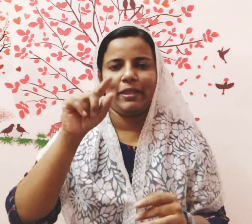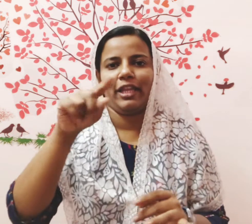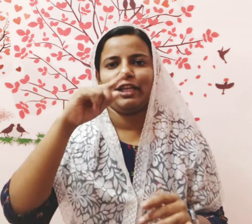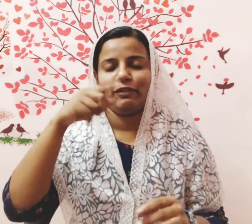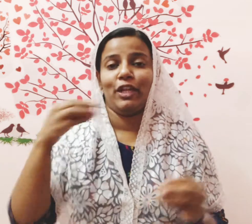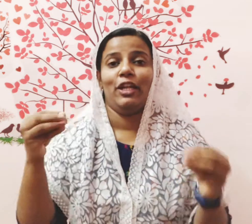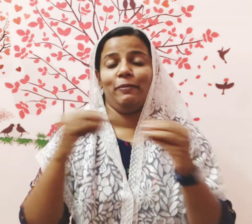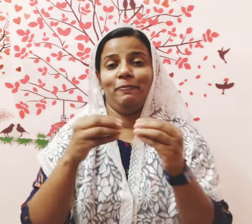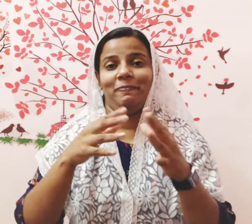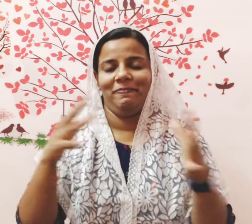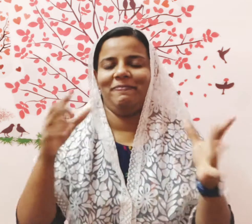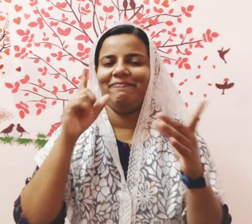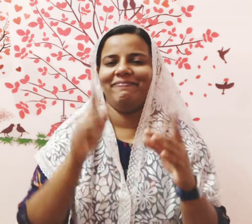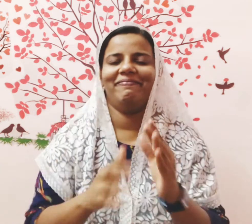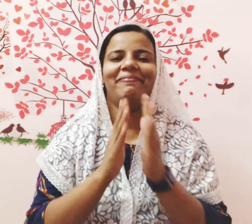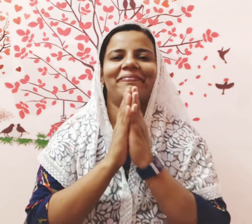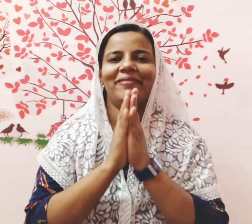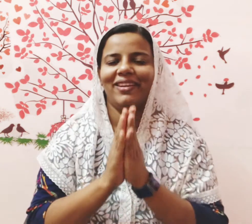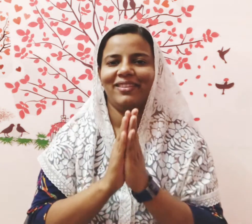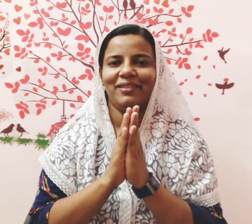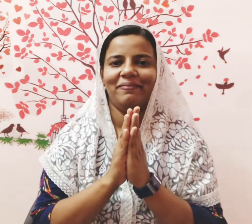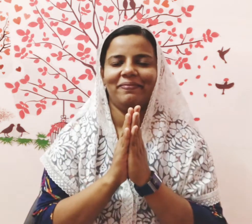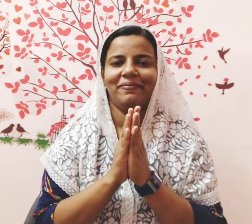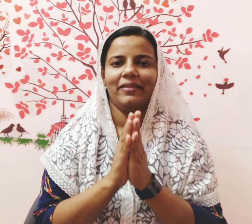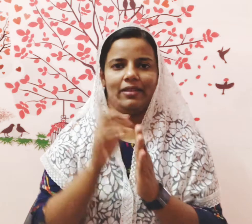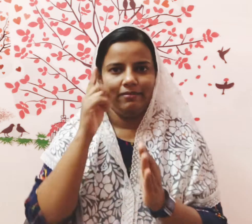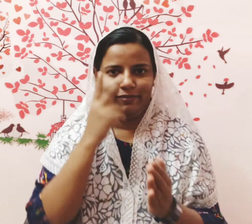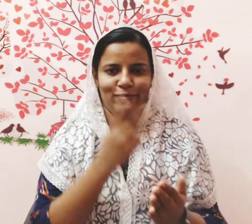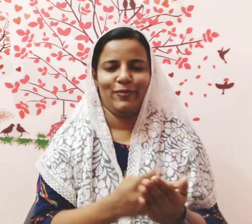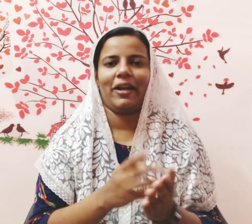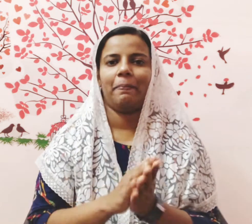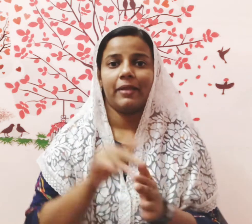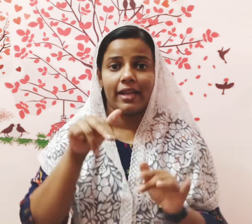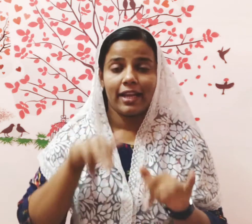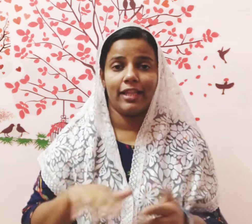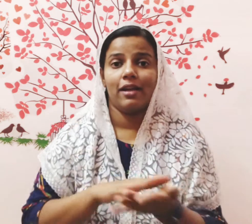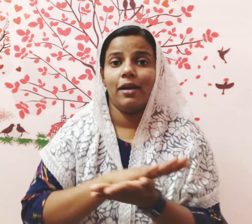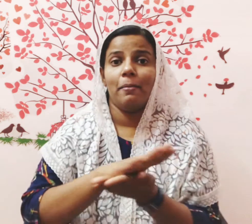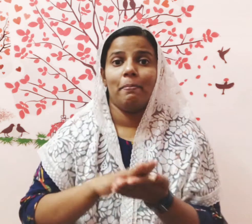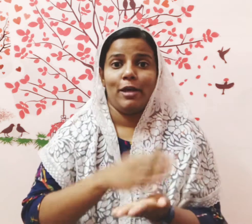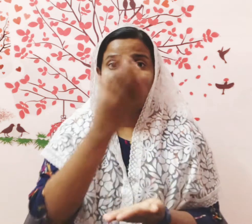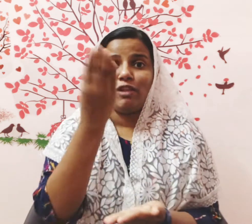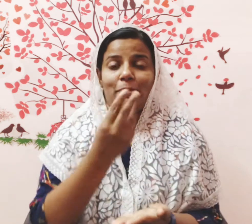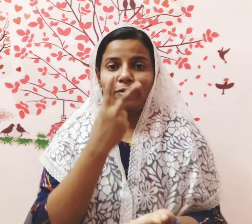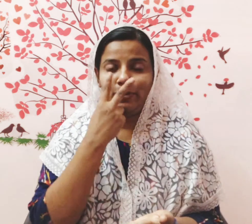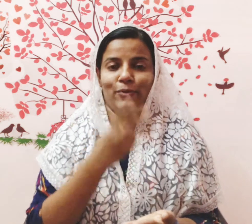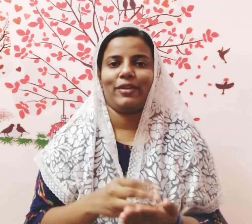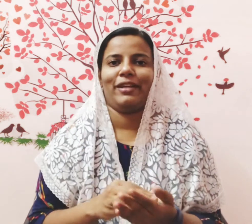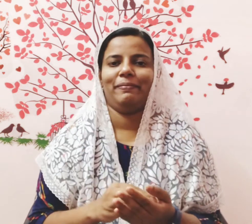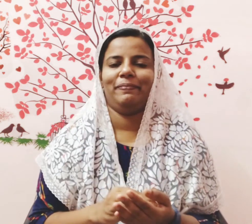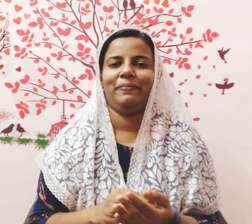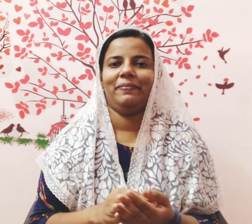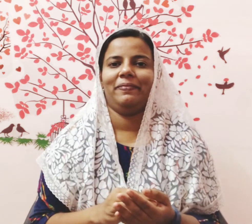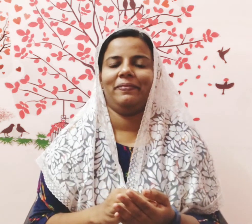നിങ്ങളുടെ ജീവിതത്തിൽ വർദ്ധിച്ചു വരുമാറാകട്ടെ എന്ന് പ്രാർത്ഥിക്കുന്നു. ആമേൻ. ശ്രദ്ധയോടെ നമുക്ക് ഇന്ന് പരിശുദ്ധാത്മാവ് നമ്മളോട് പറയുന്ന ഭാഗം നമുക്ക്